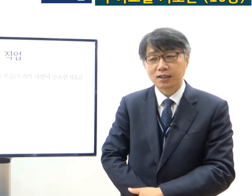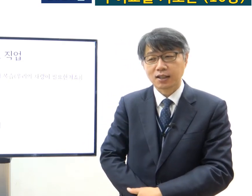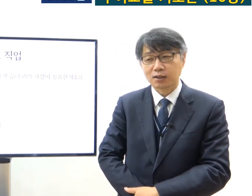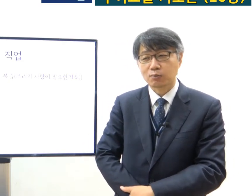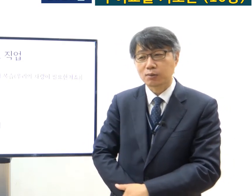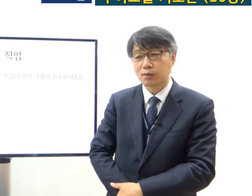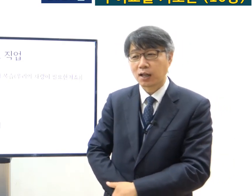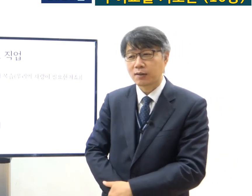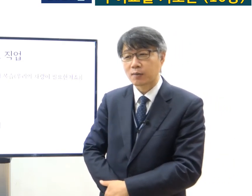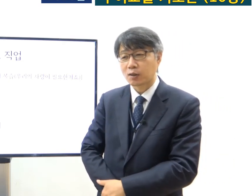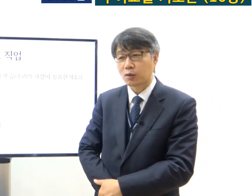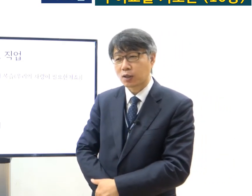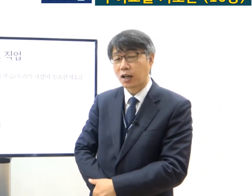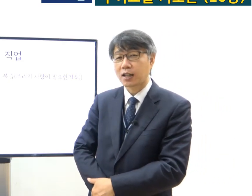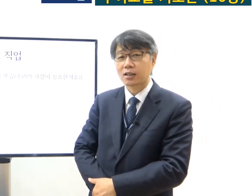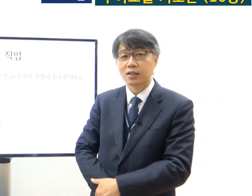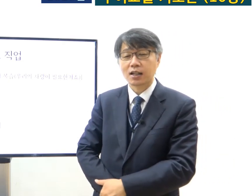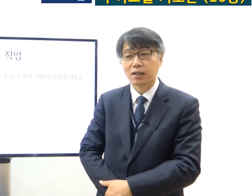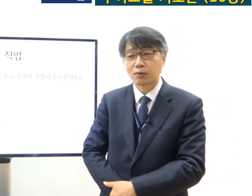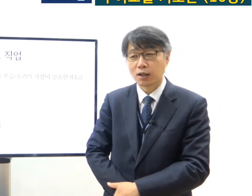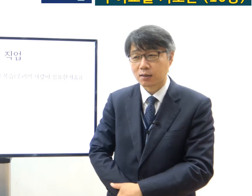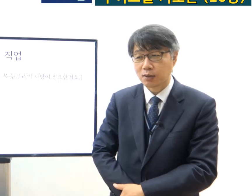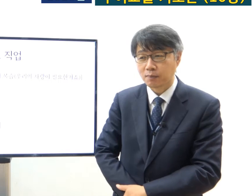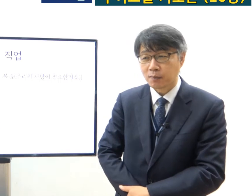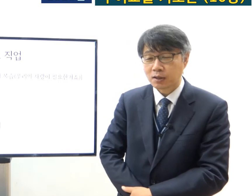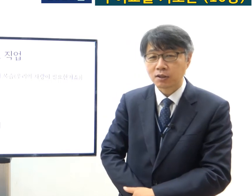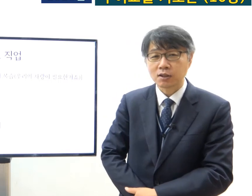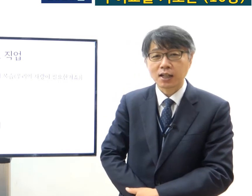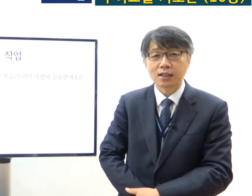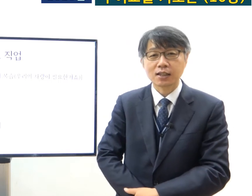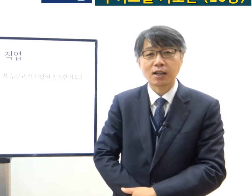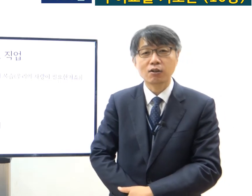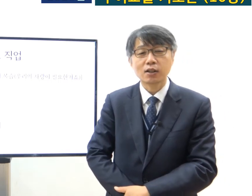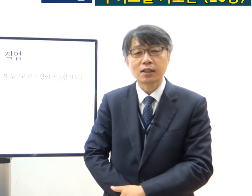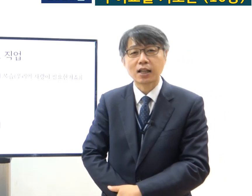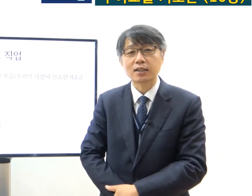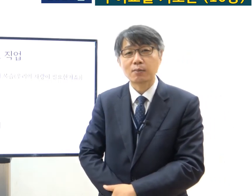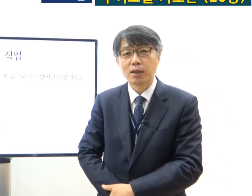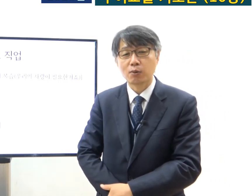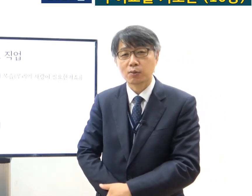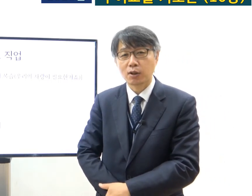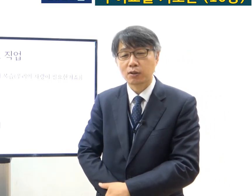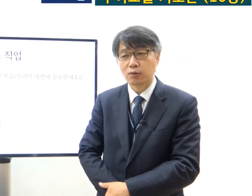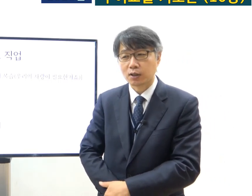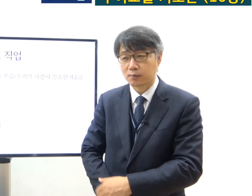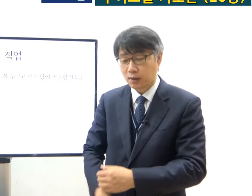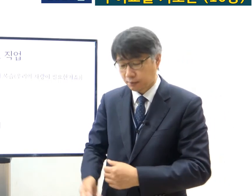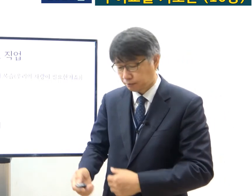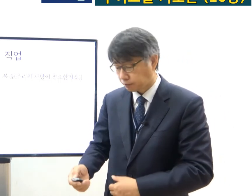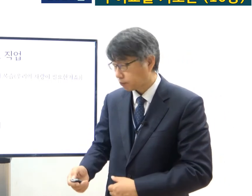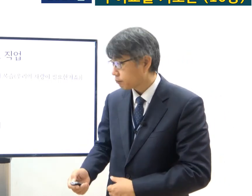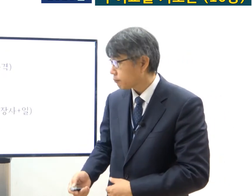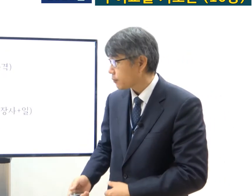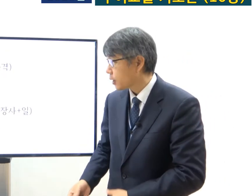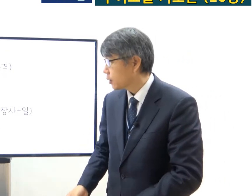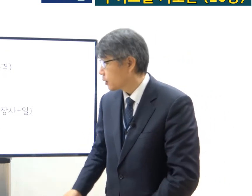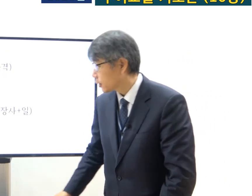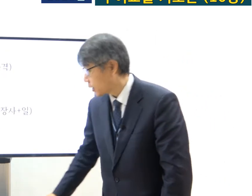생각이 좀 듭니다. 그래서 이렇게 강의를 시작하도록 하겠습니다. 천천히 할 테니까요. 따라서 한번 해보시면 좋겠습니다. 자,